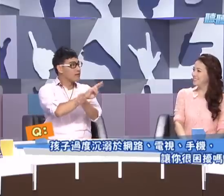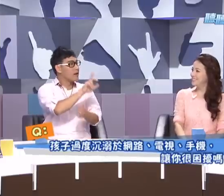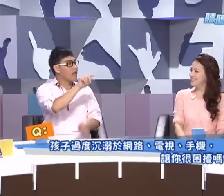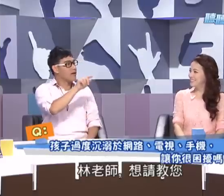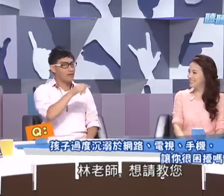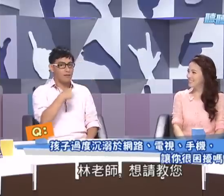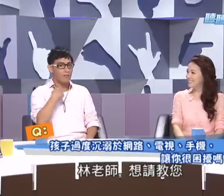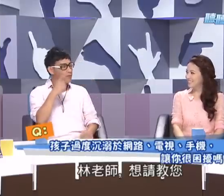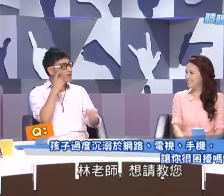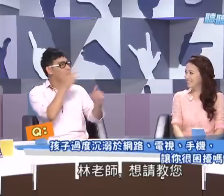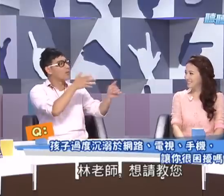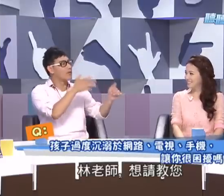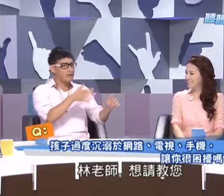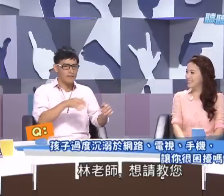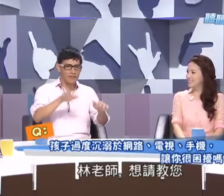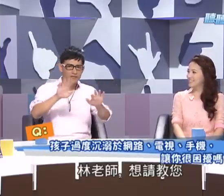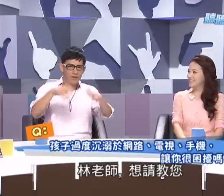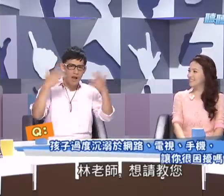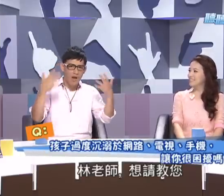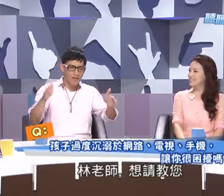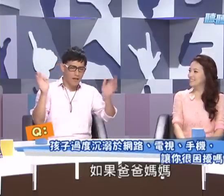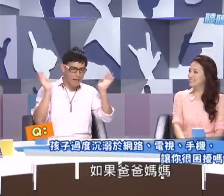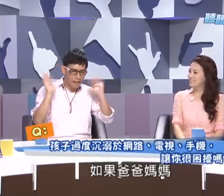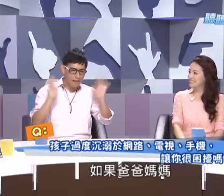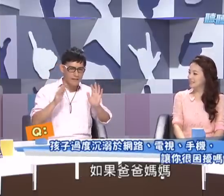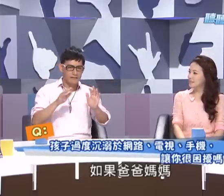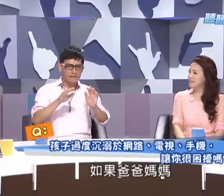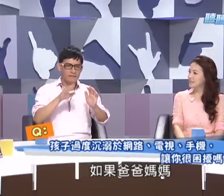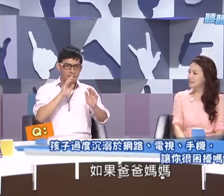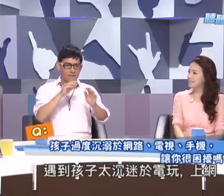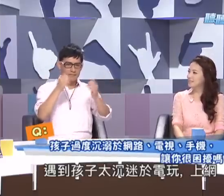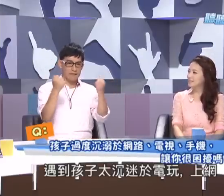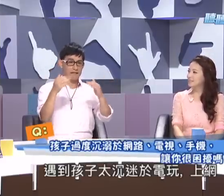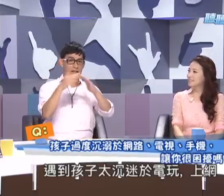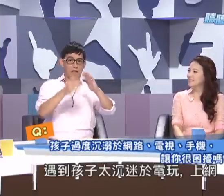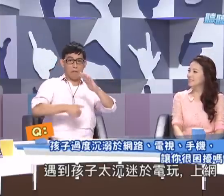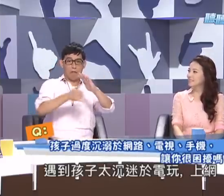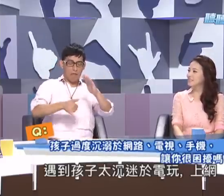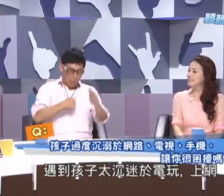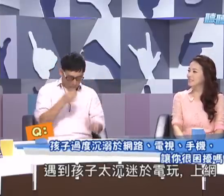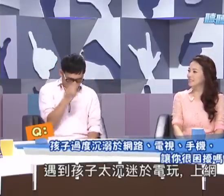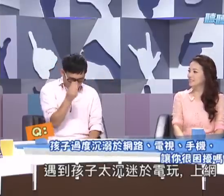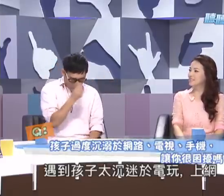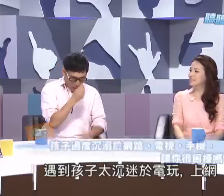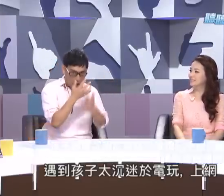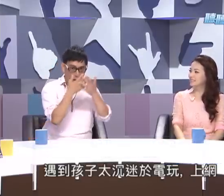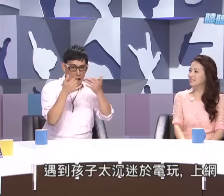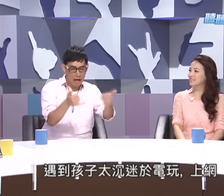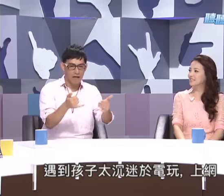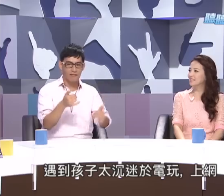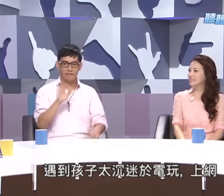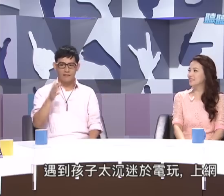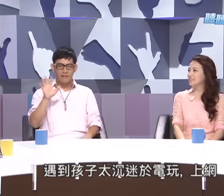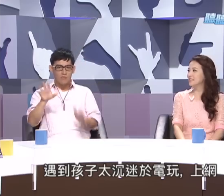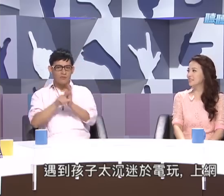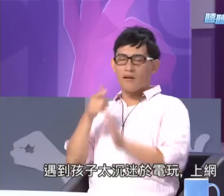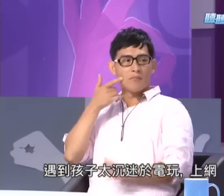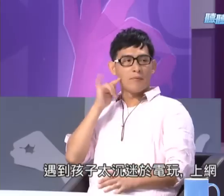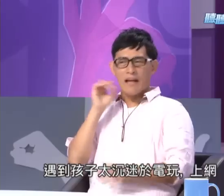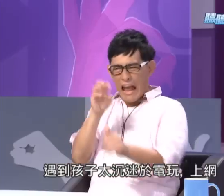林老师，想请教您啊，如果爸爸妈妈遇到孩子太沉迷于电玩、上网，对